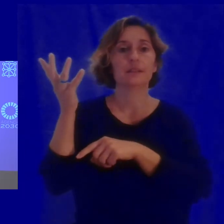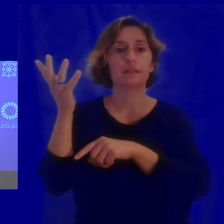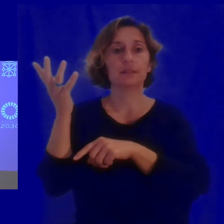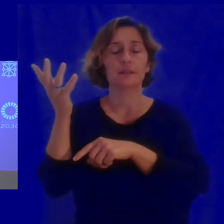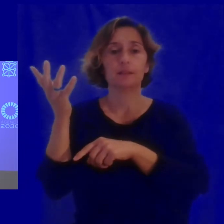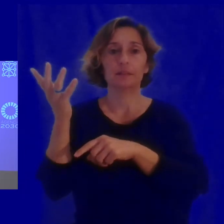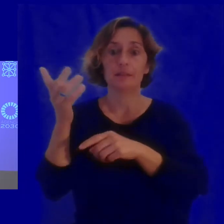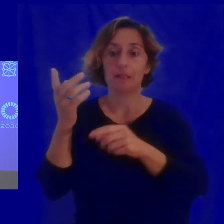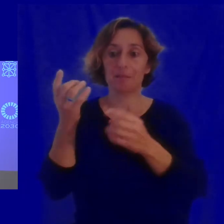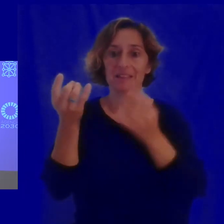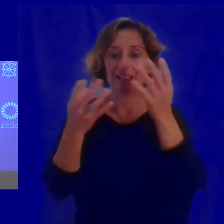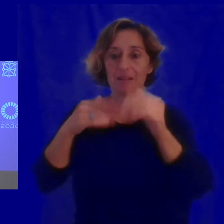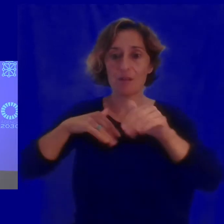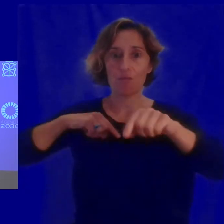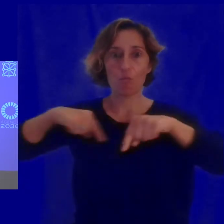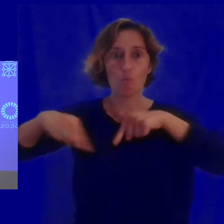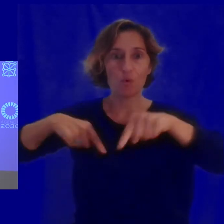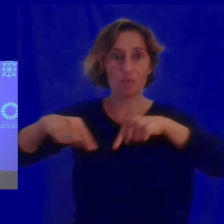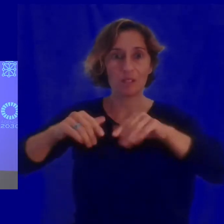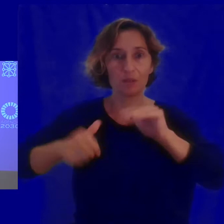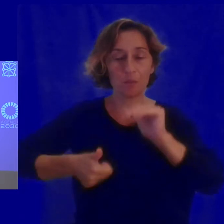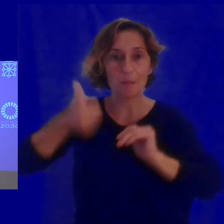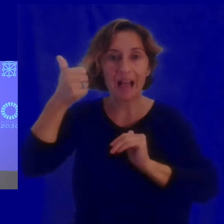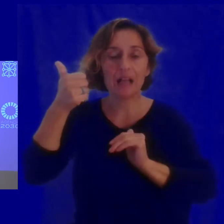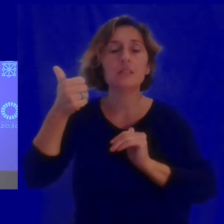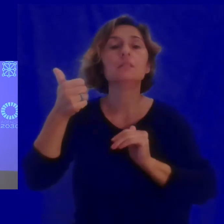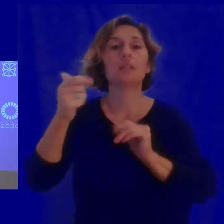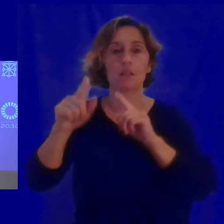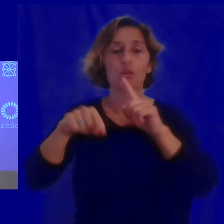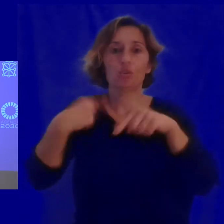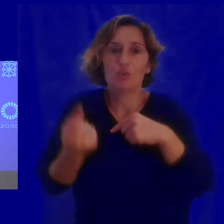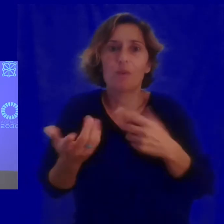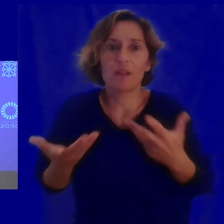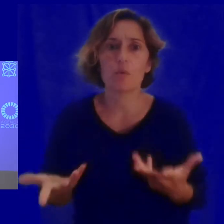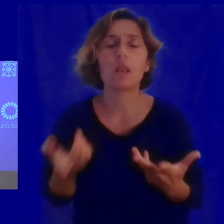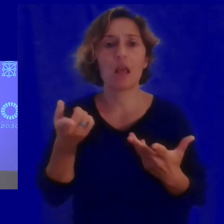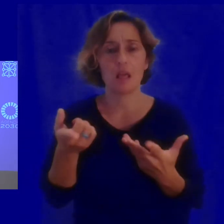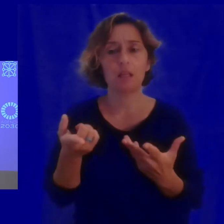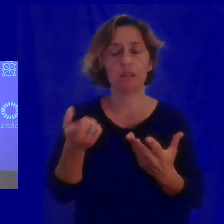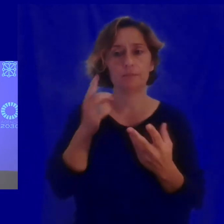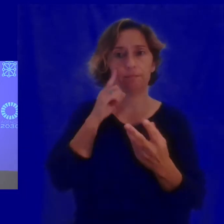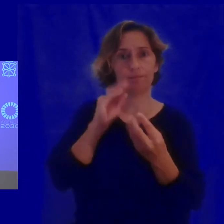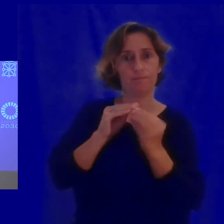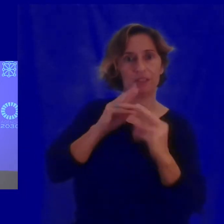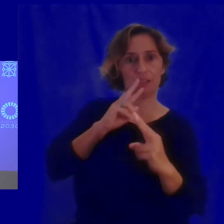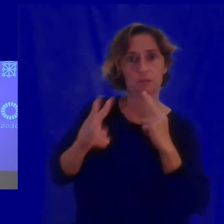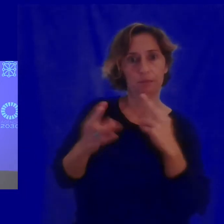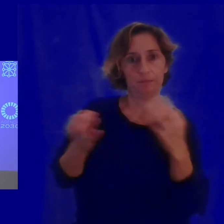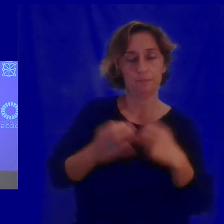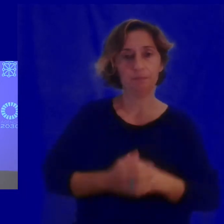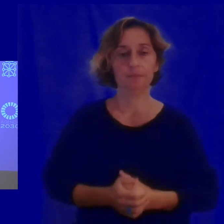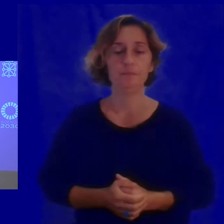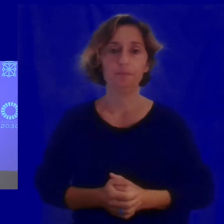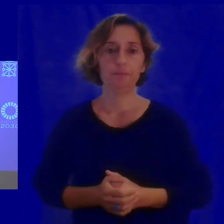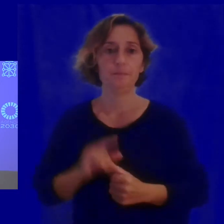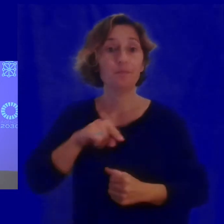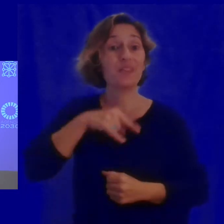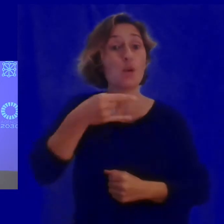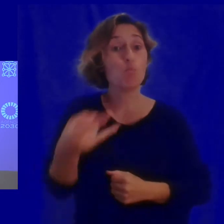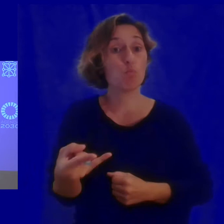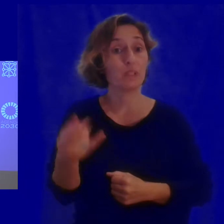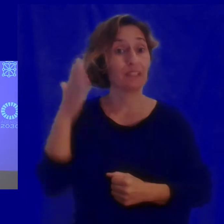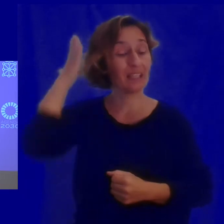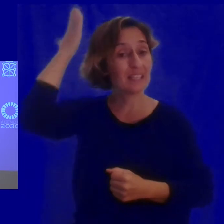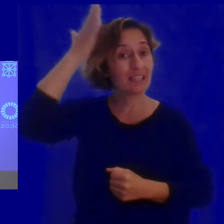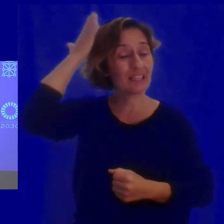de actividad. Y en este sentido también los puentes, el puente foral, es un periodo de transición más